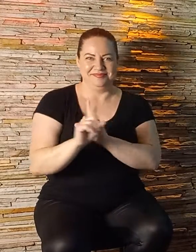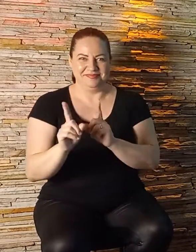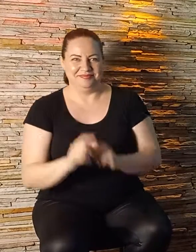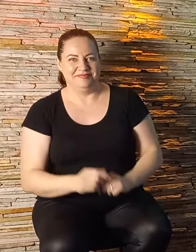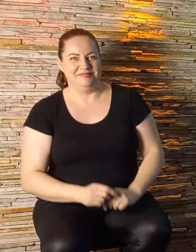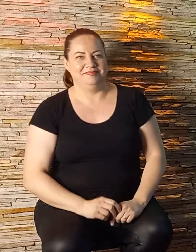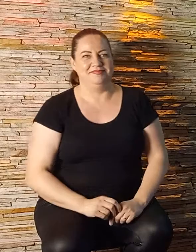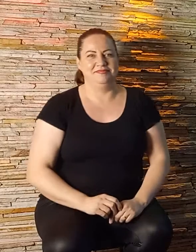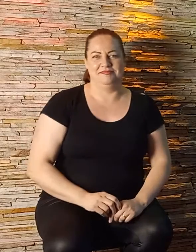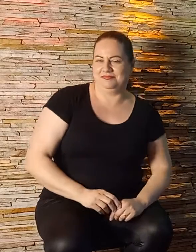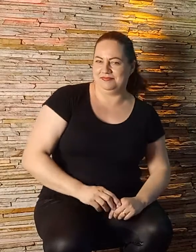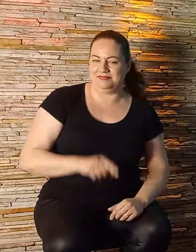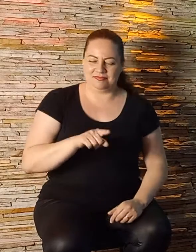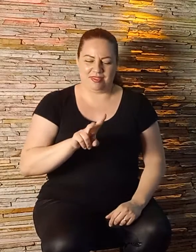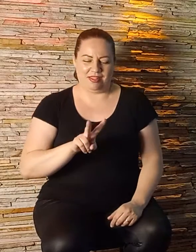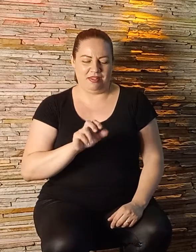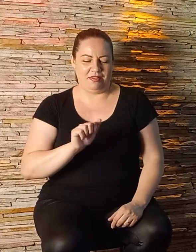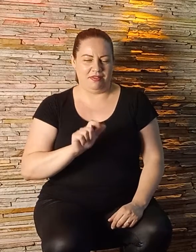você